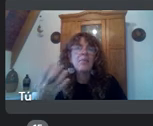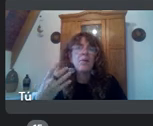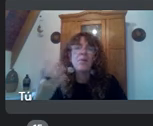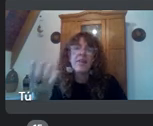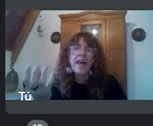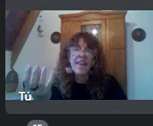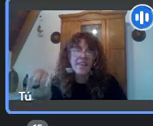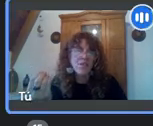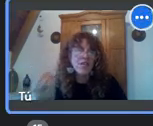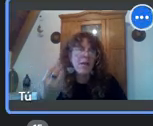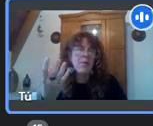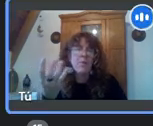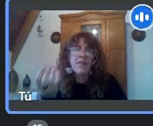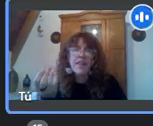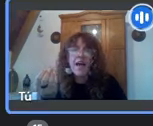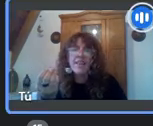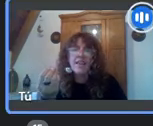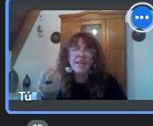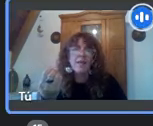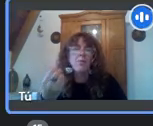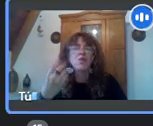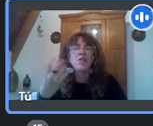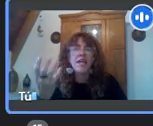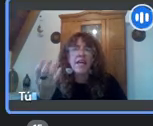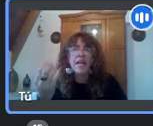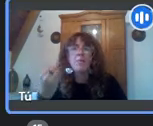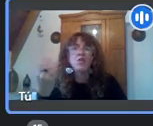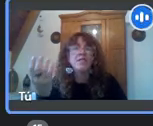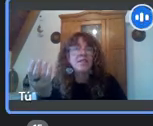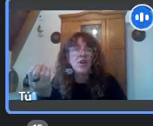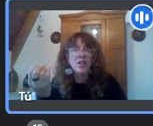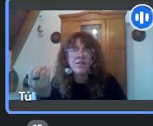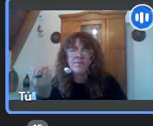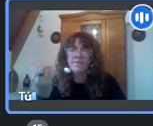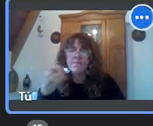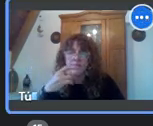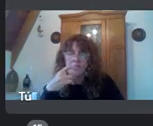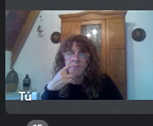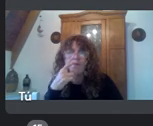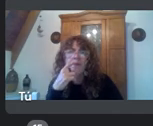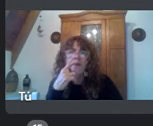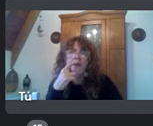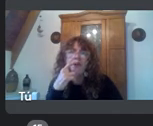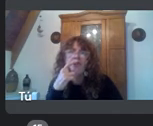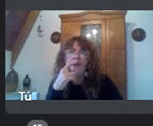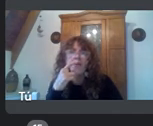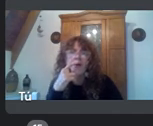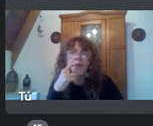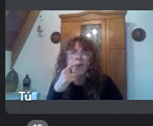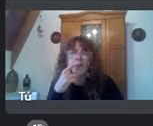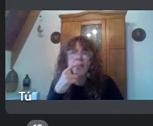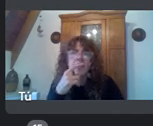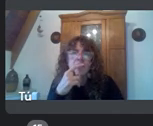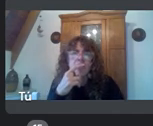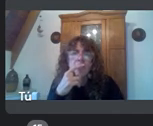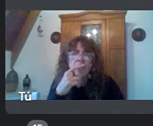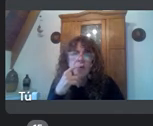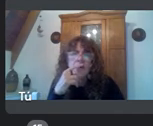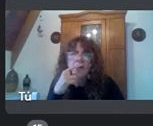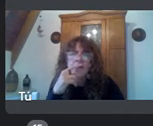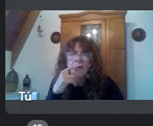tener propiedad, o sea, la propiedad, el poseer, la posesión. Nos fijamos en el contexto.